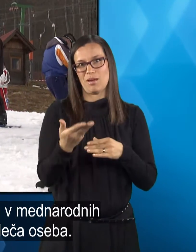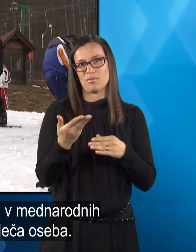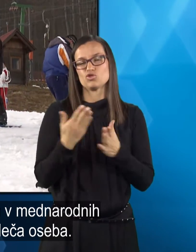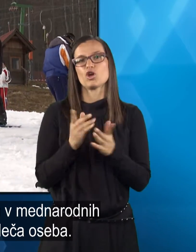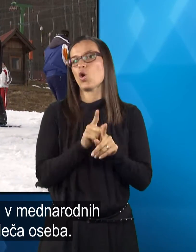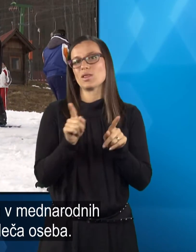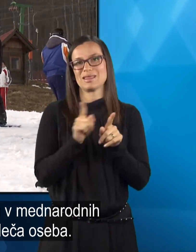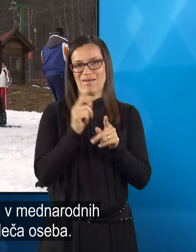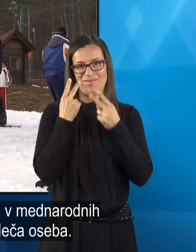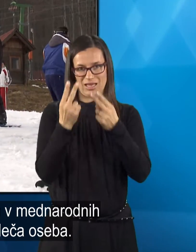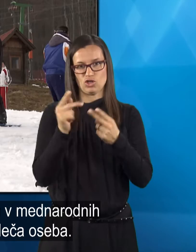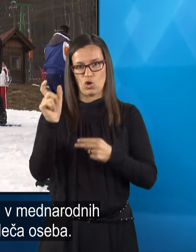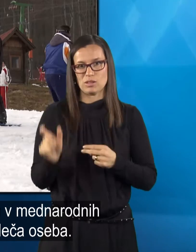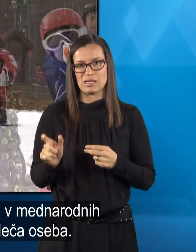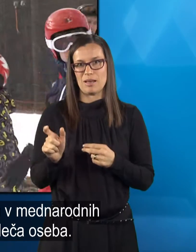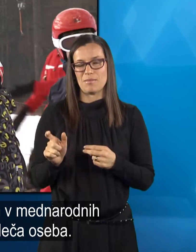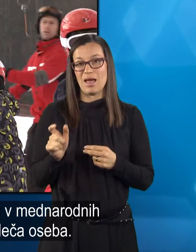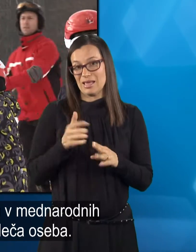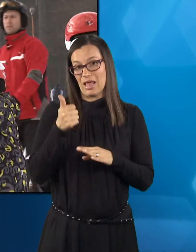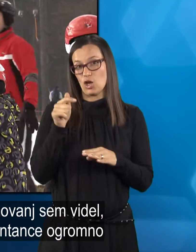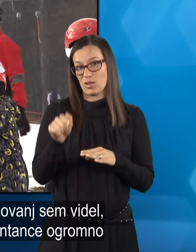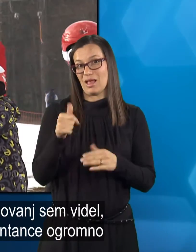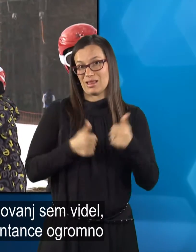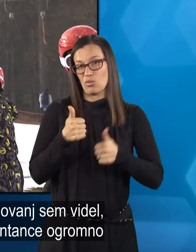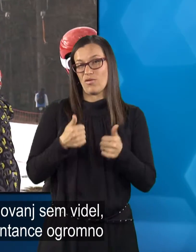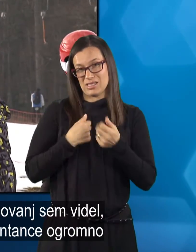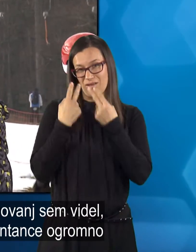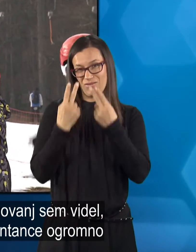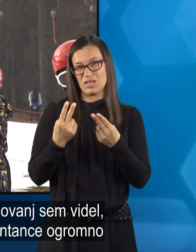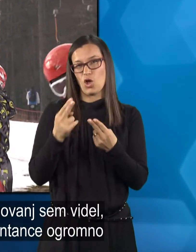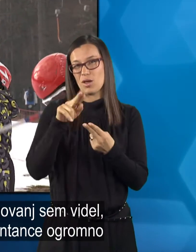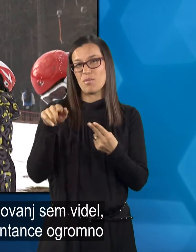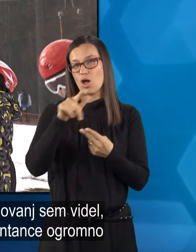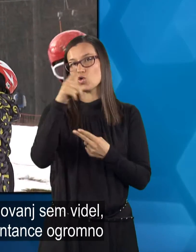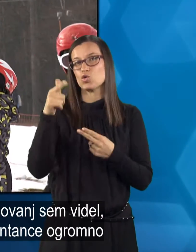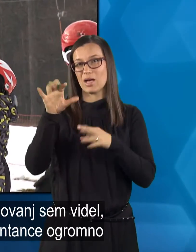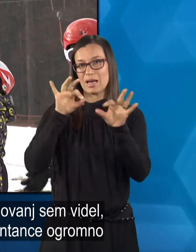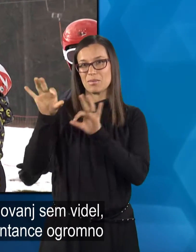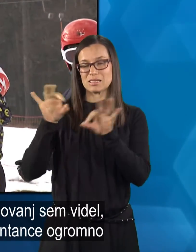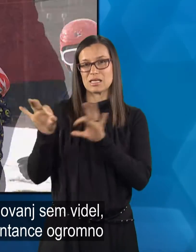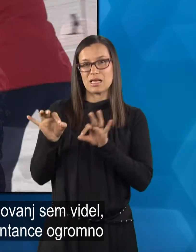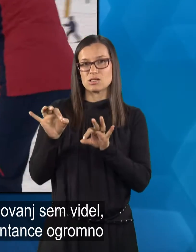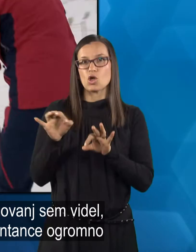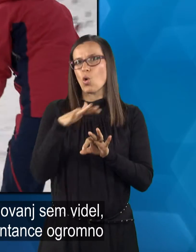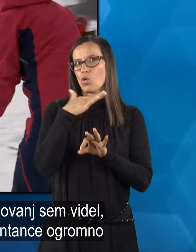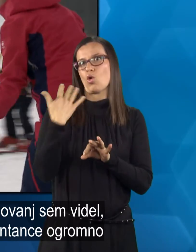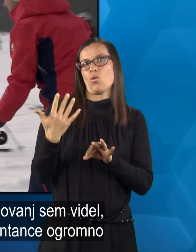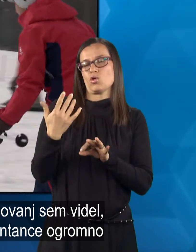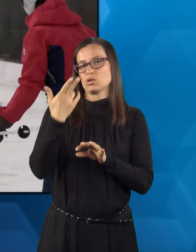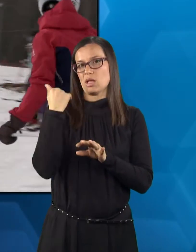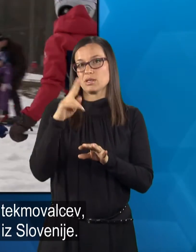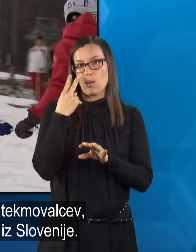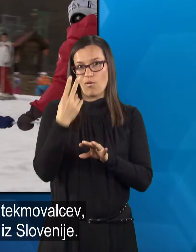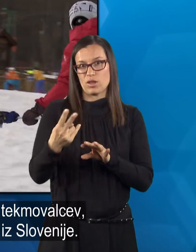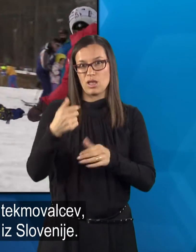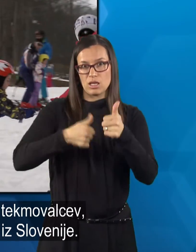nevideča oseba. In na eni od teh tekmovanj sem videl, da imajo ostale reprezentance ogromno nekih slepih in